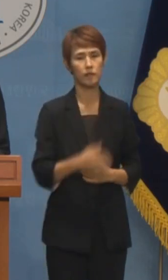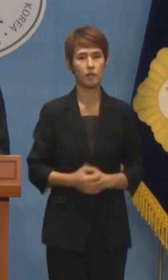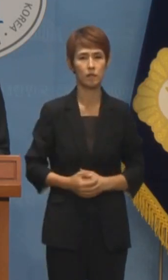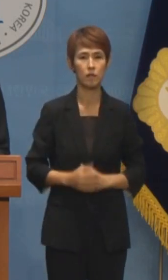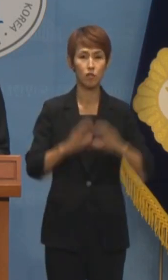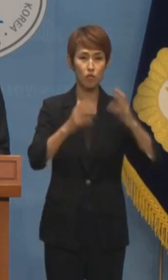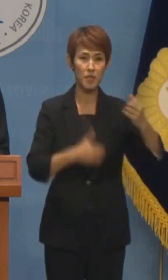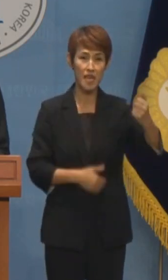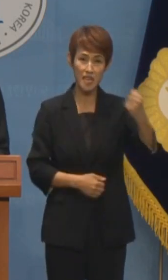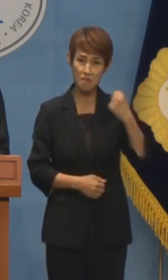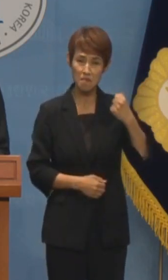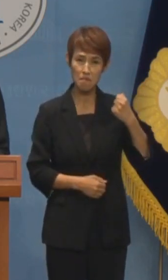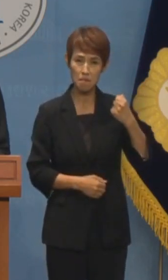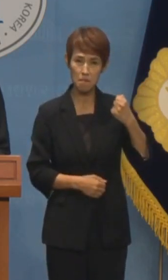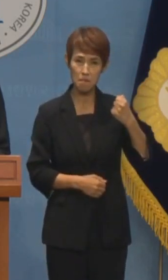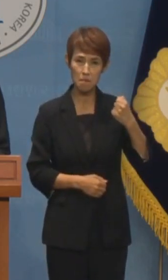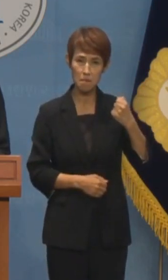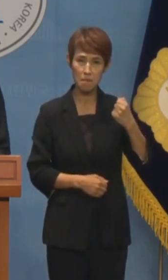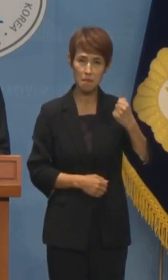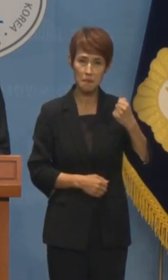국민의힘의 바짓가랑이를 붙잡고